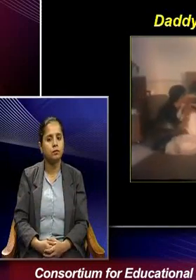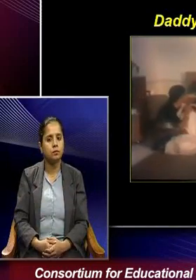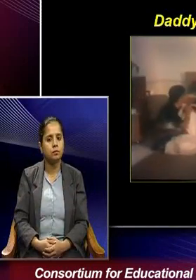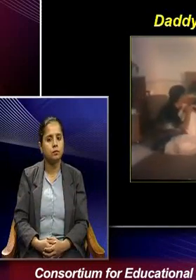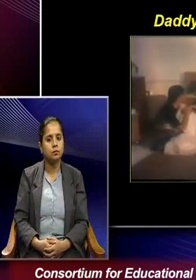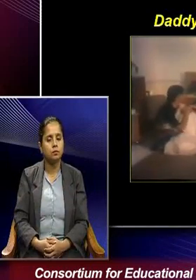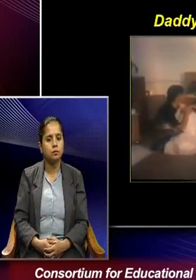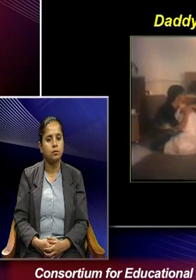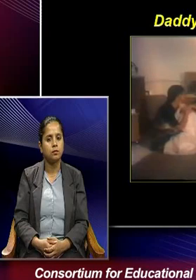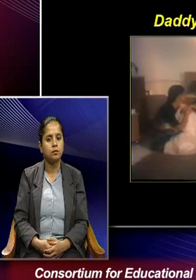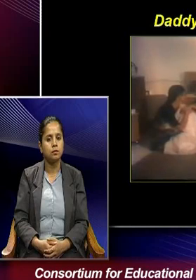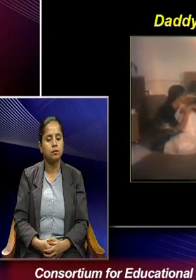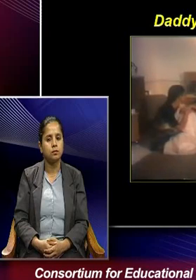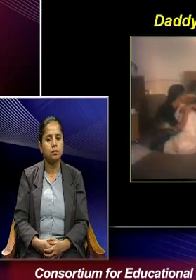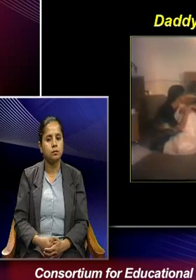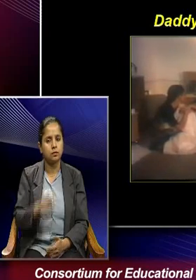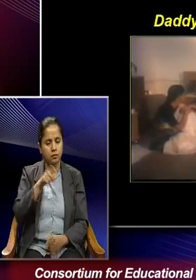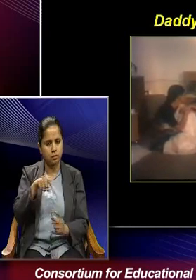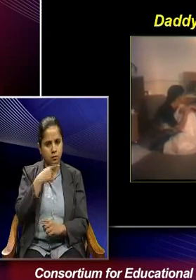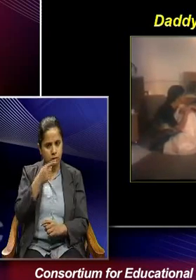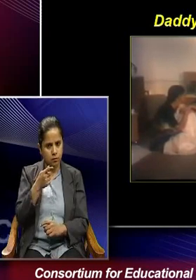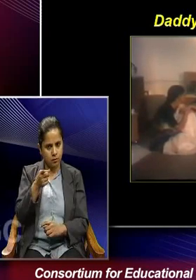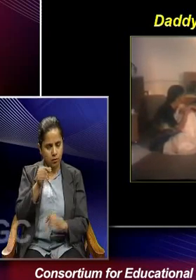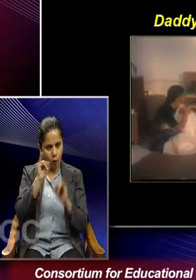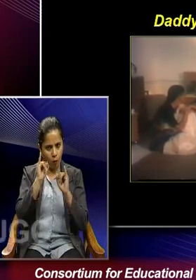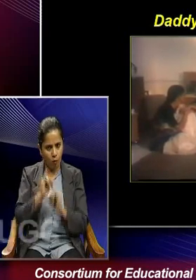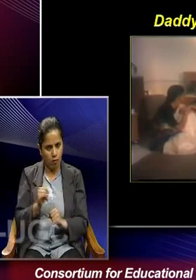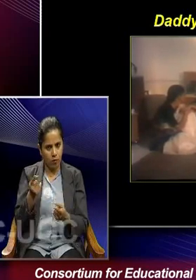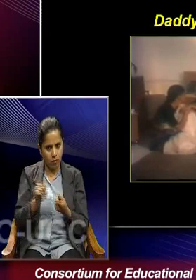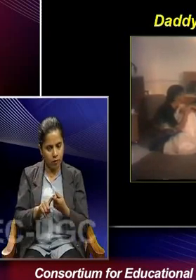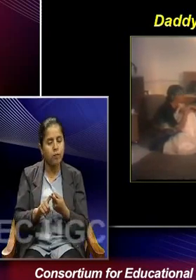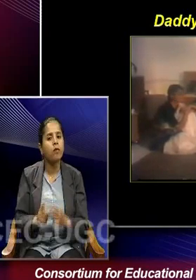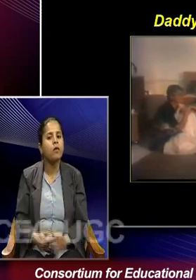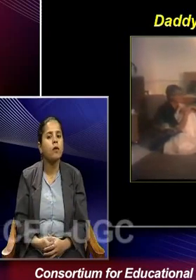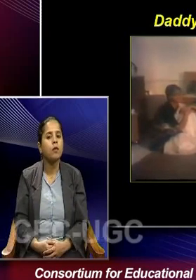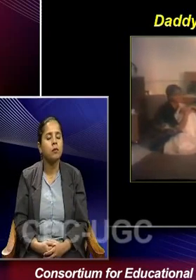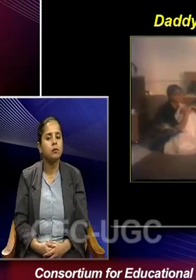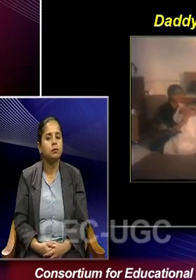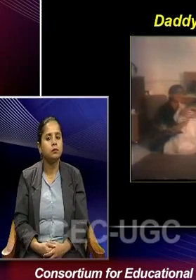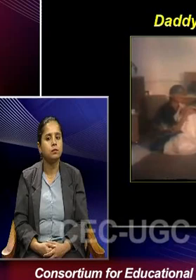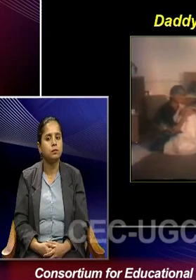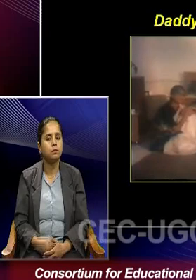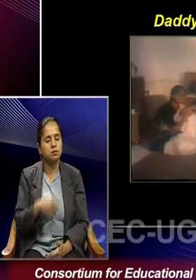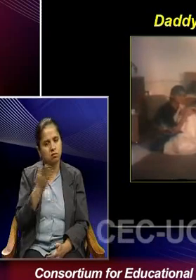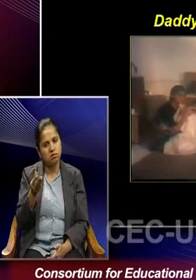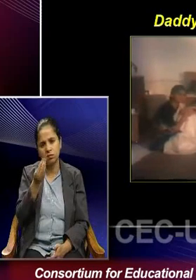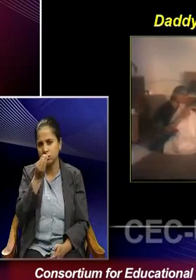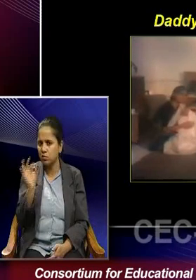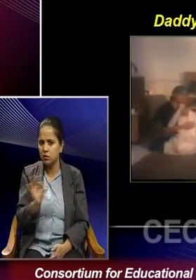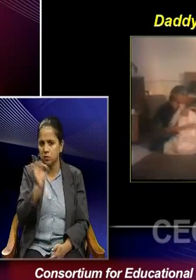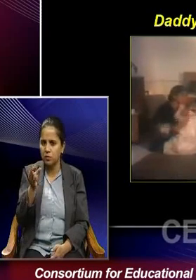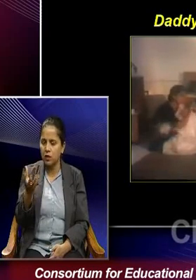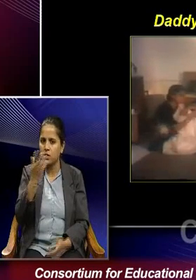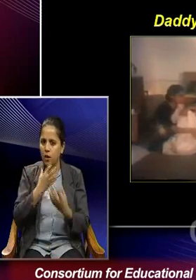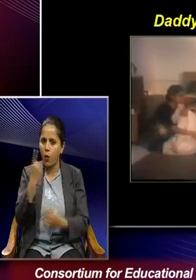दुबली पतली हो गई है ना? फिर डाइटिंग शुरू कर दी होगी, क्यों तारा भाई? हाँ साहब, खाना ही नहीं खाती, सिर्फ फल खाती है